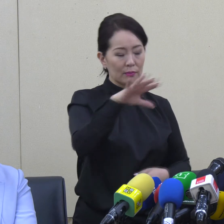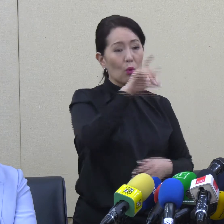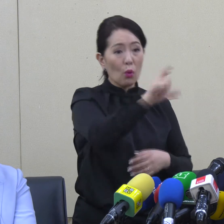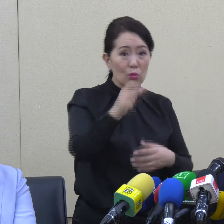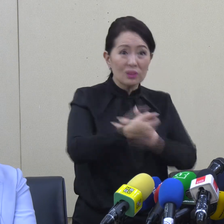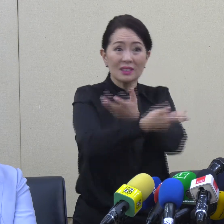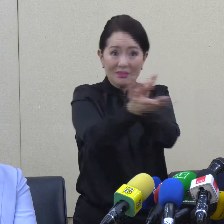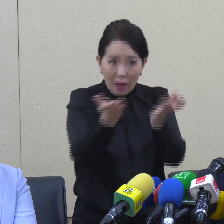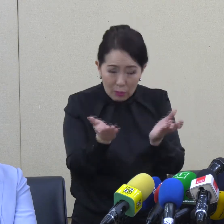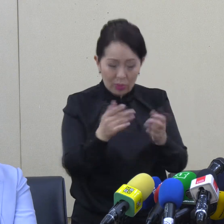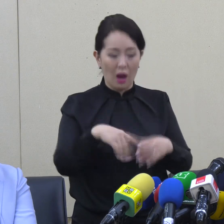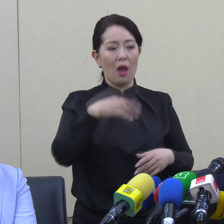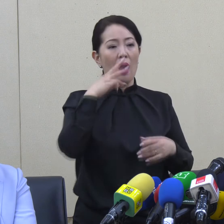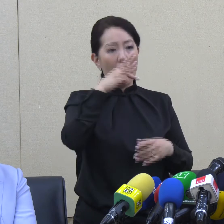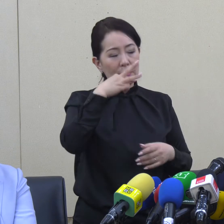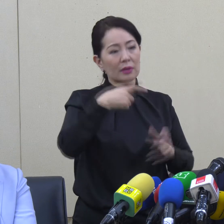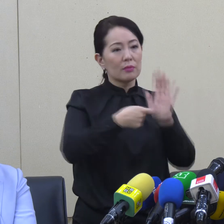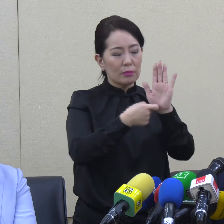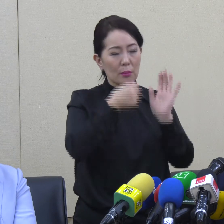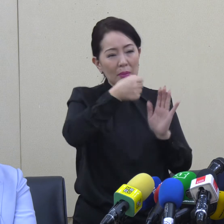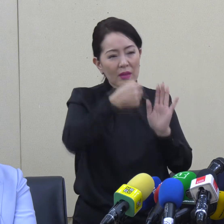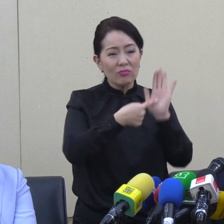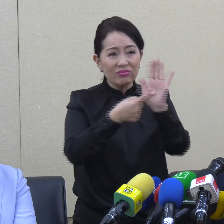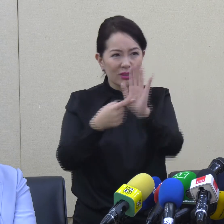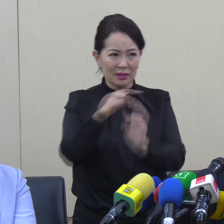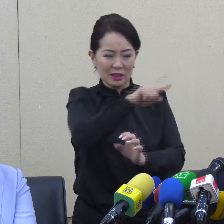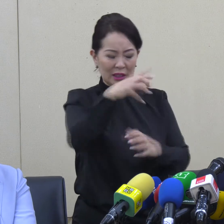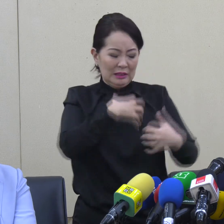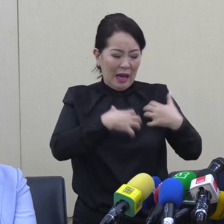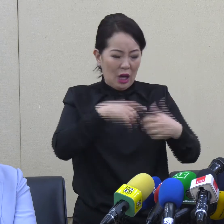болон нийт одоо хэвлэлийнхэндээ манай хэвлэлийнхэн бол энэ дээр маш